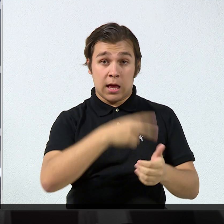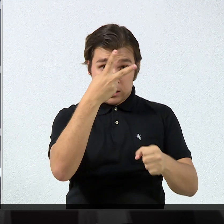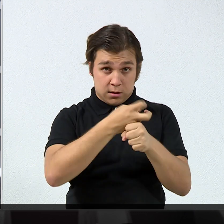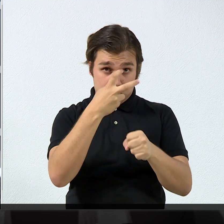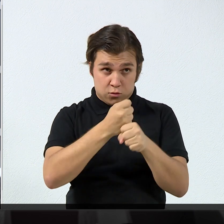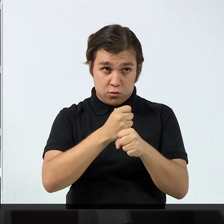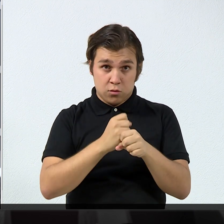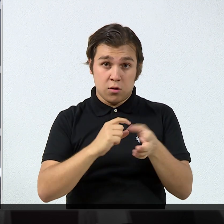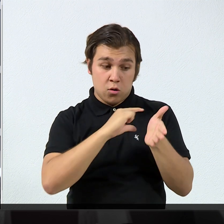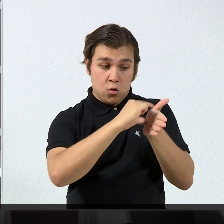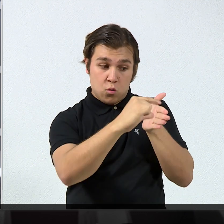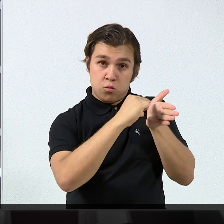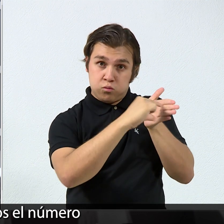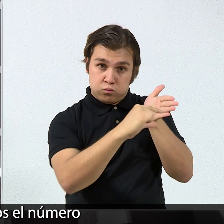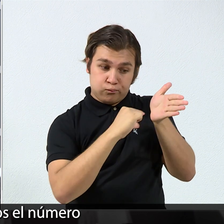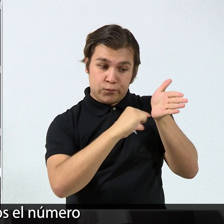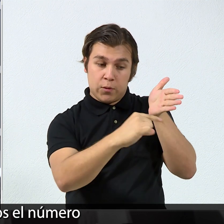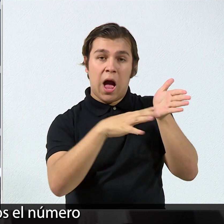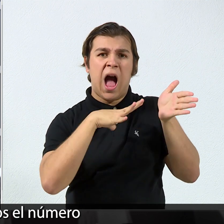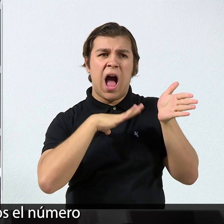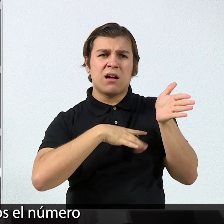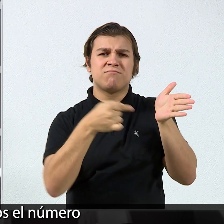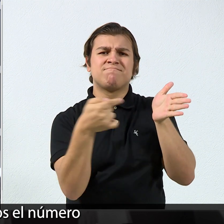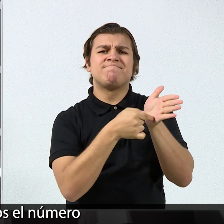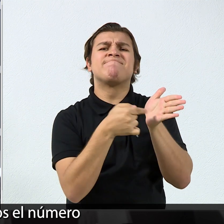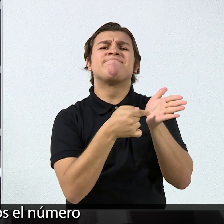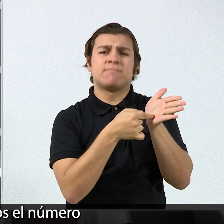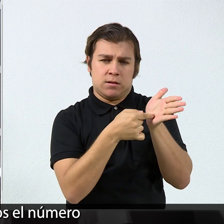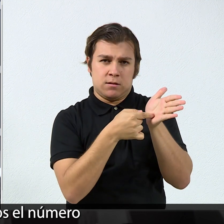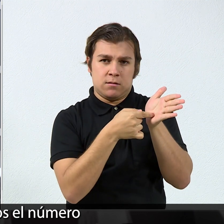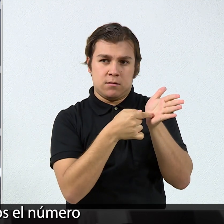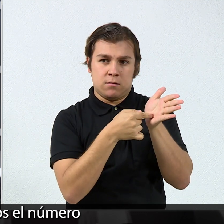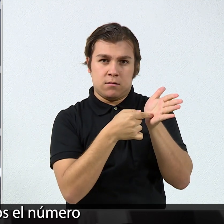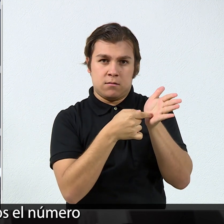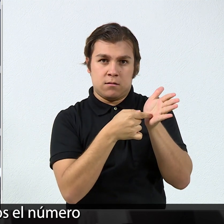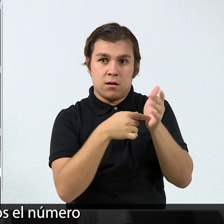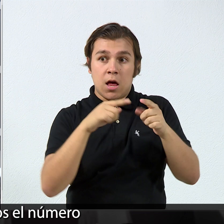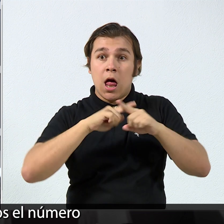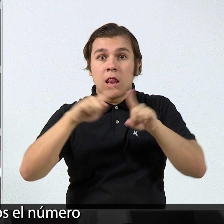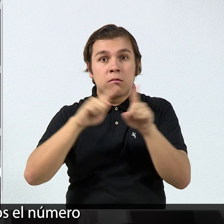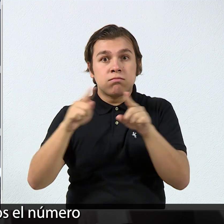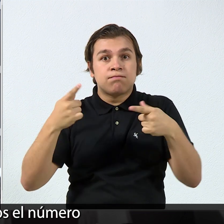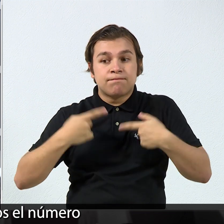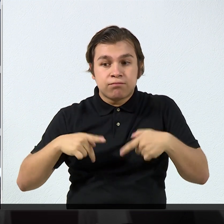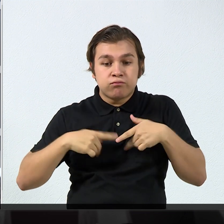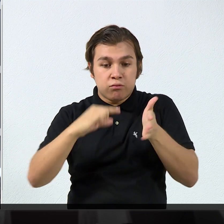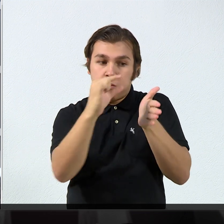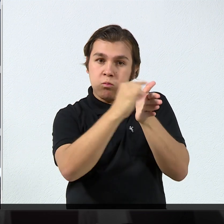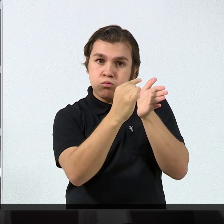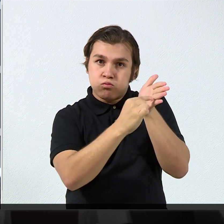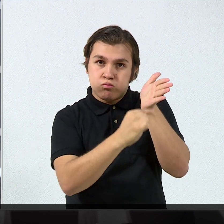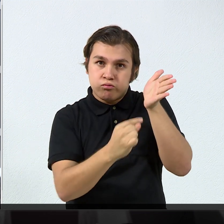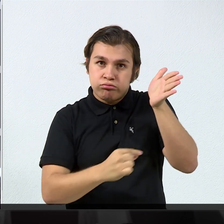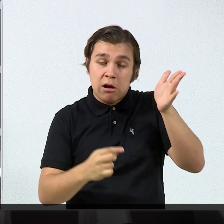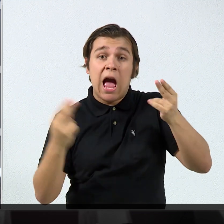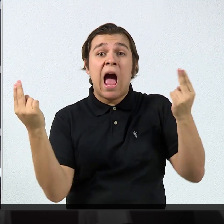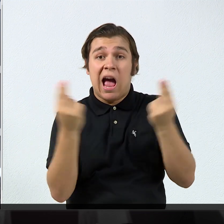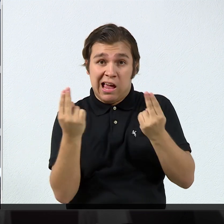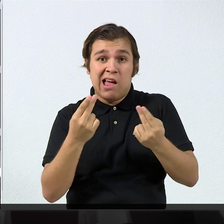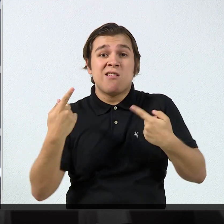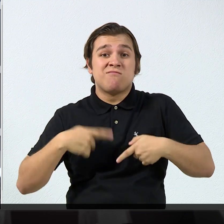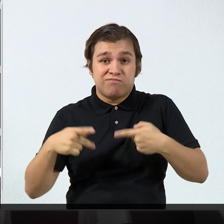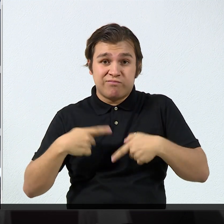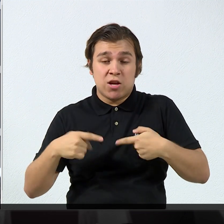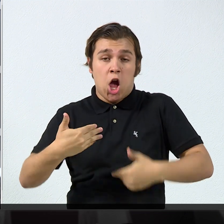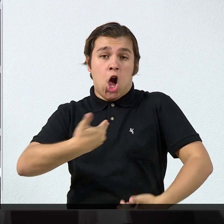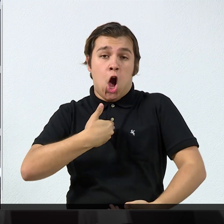Segundo, las planillas deberán integrarse con por lo menos el número de fórmulas de candidaturas conformadas por personas que se autoadscriben